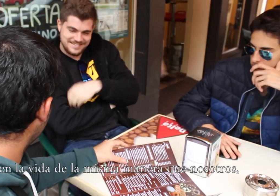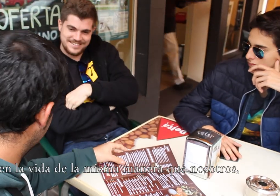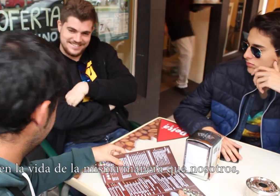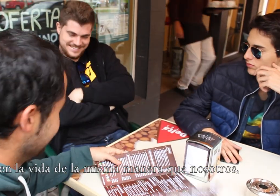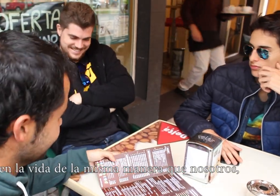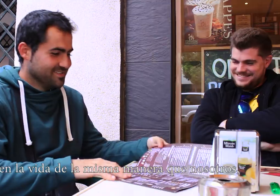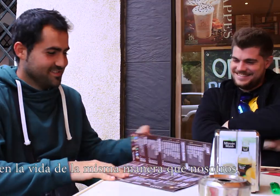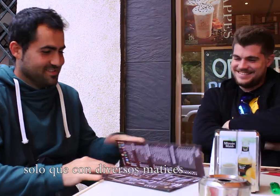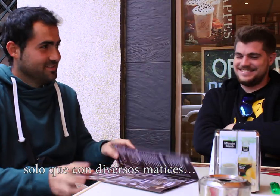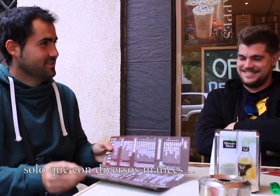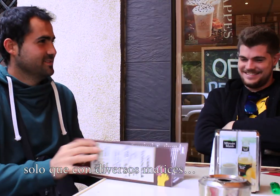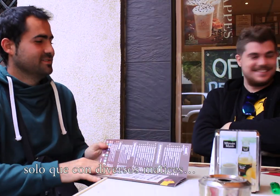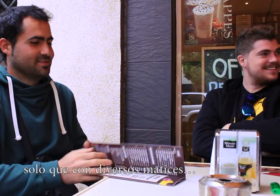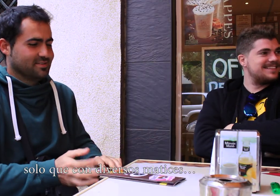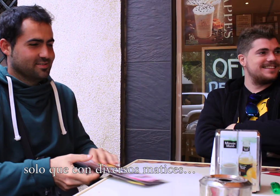manera que nosotros, solo que con diversos matices.